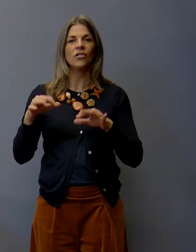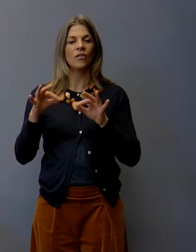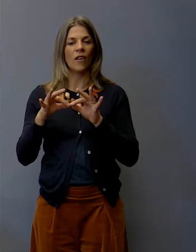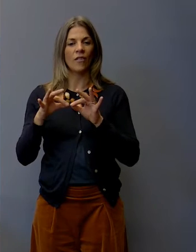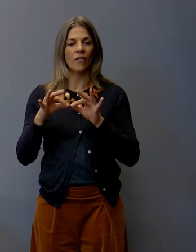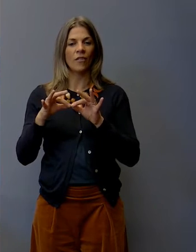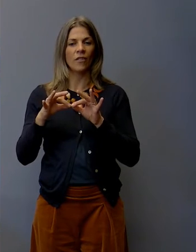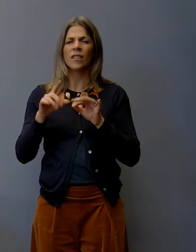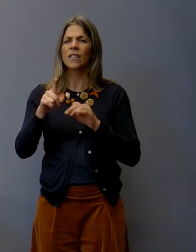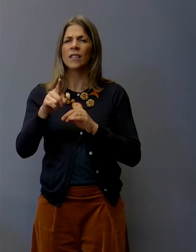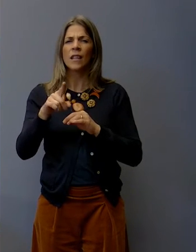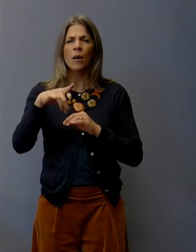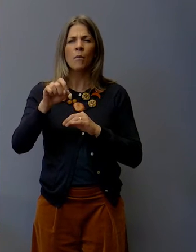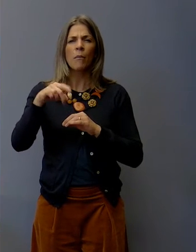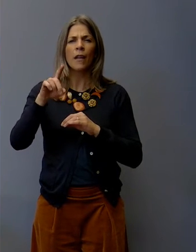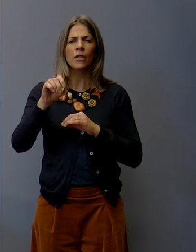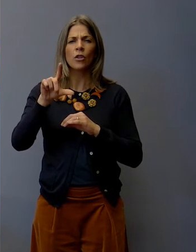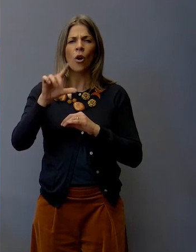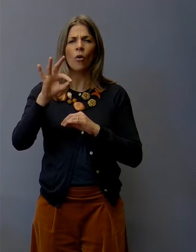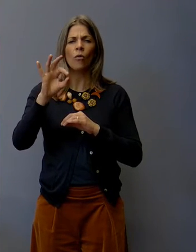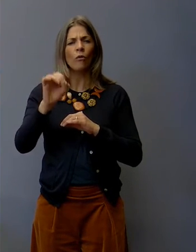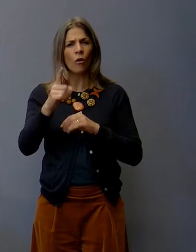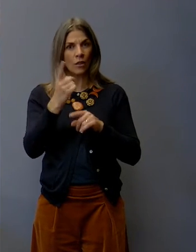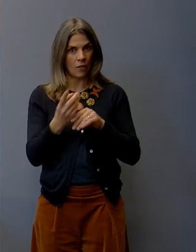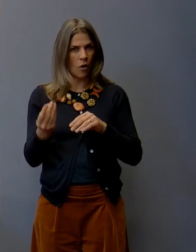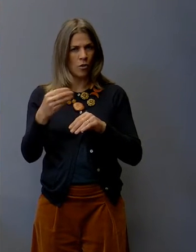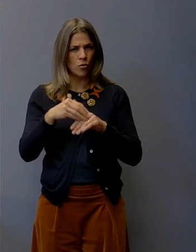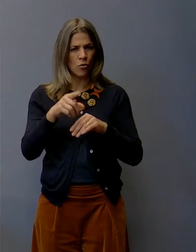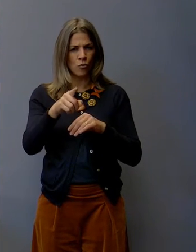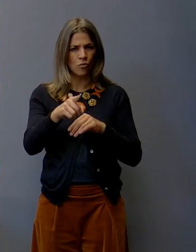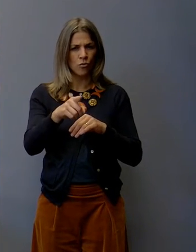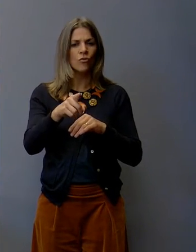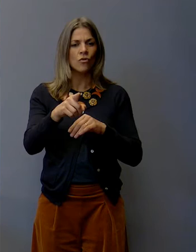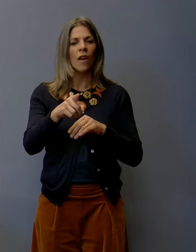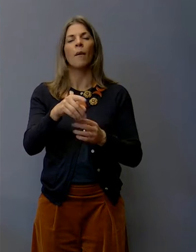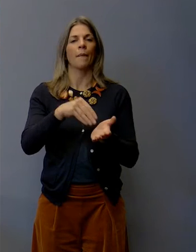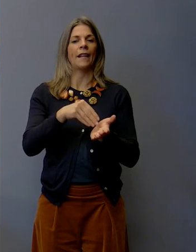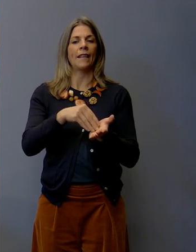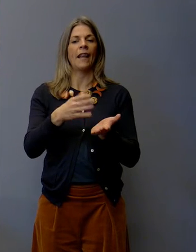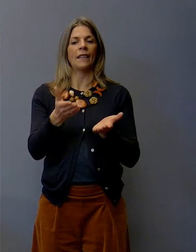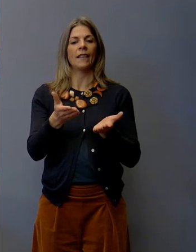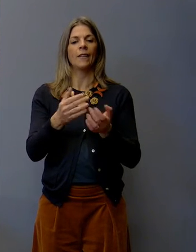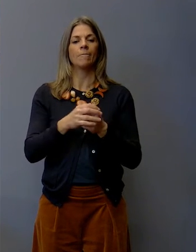consigliere pandolfo favorevole la devo aggiungere lei è in presenza quindi